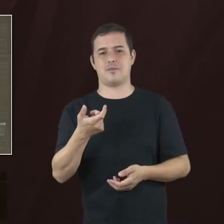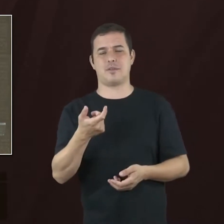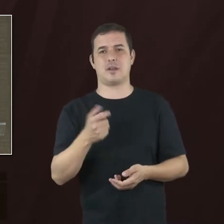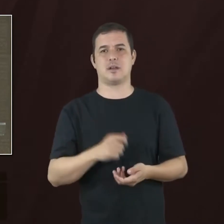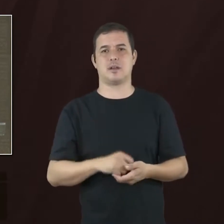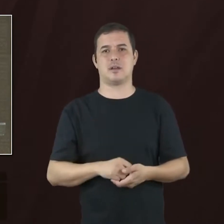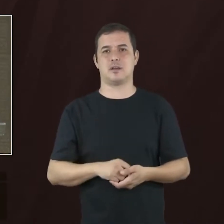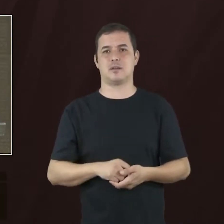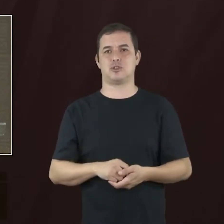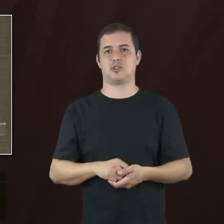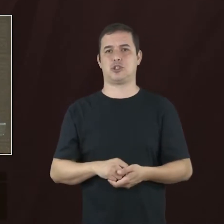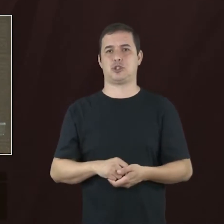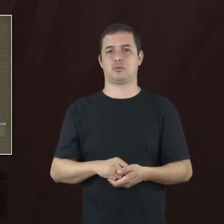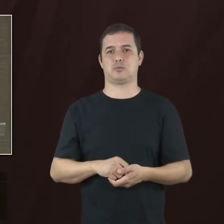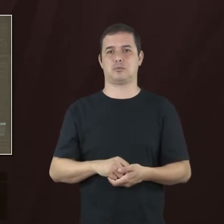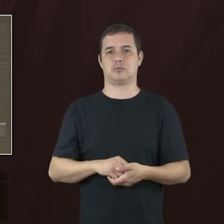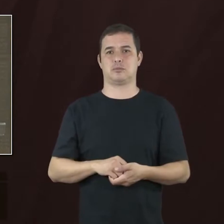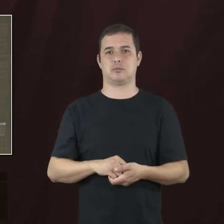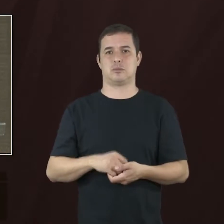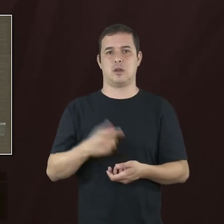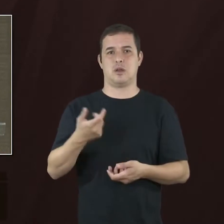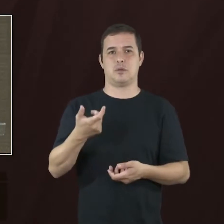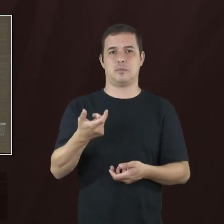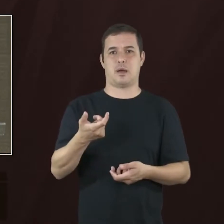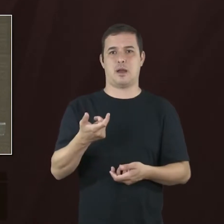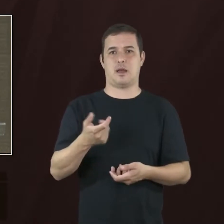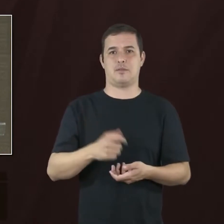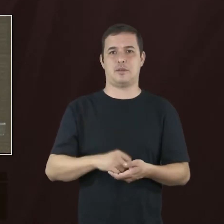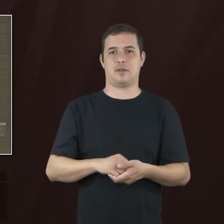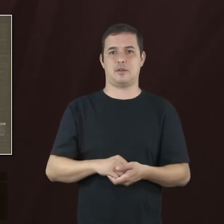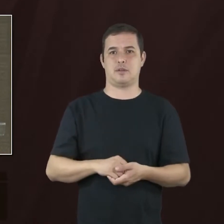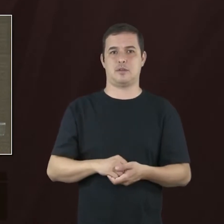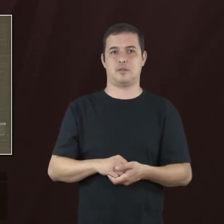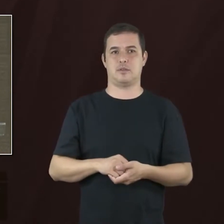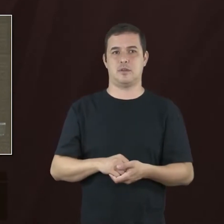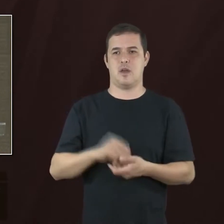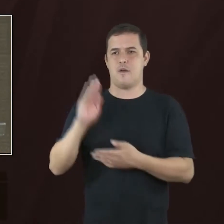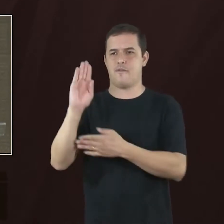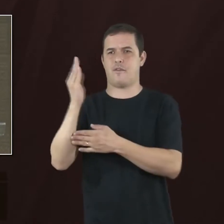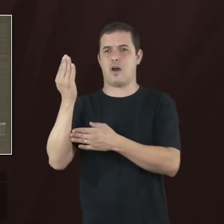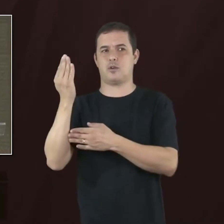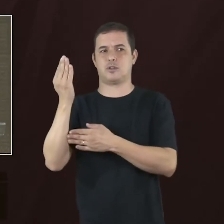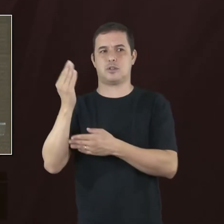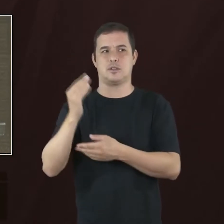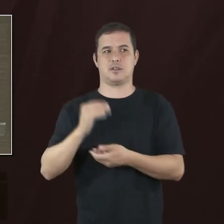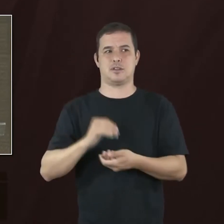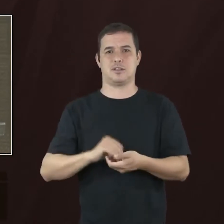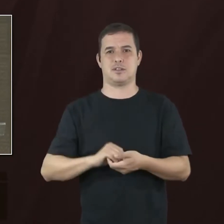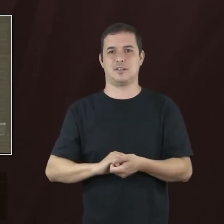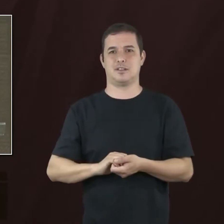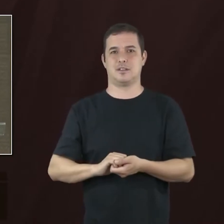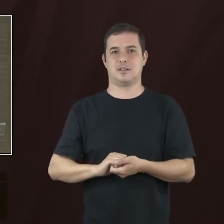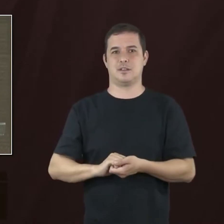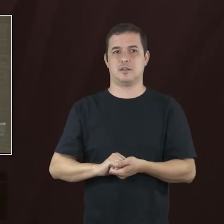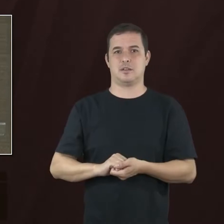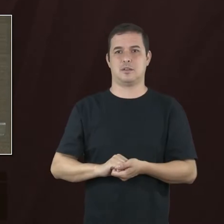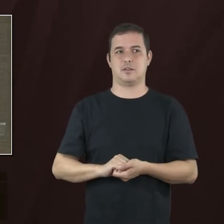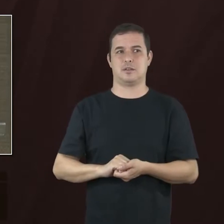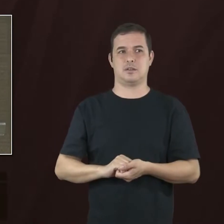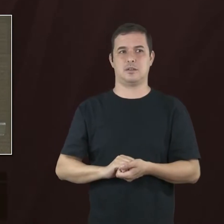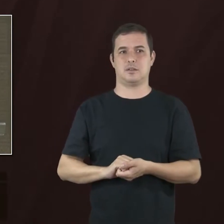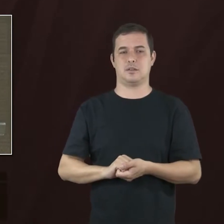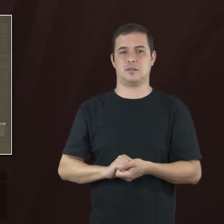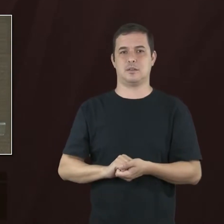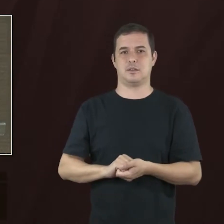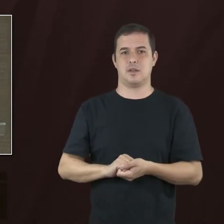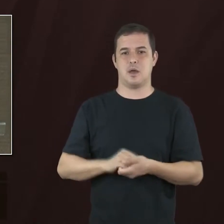ninguém, nem com o intuito de ganhar dinheiro no meio de pessoas mais ricas, que têm mais recurso na